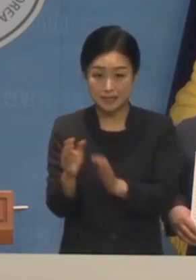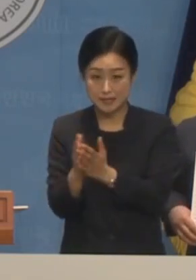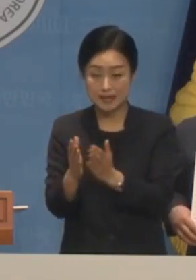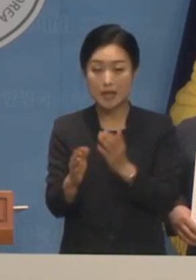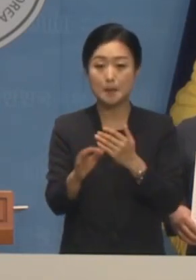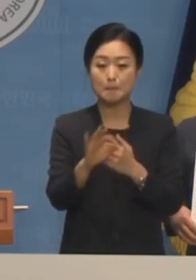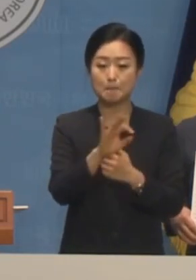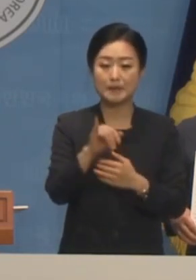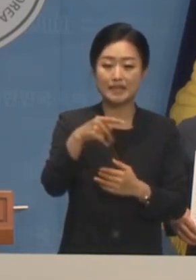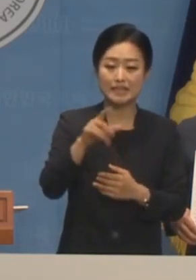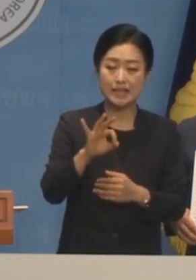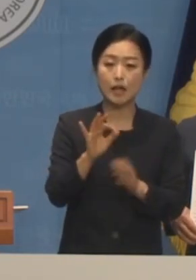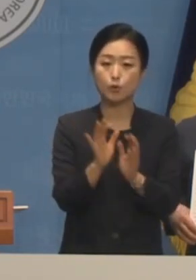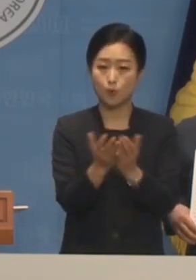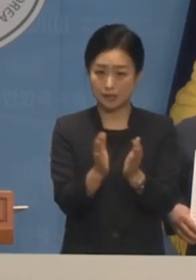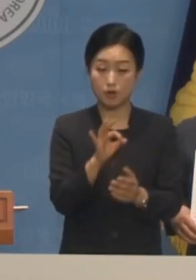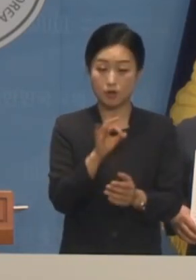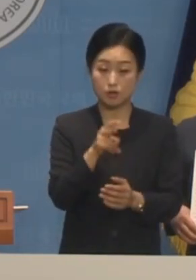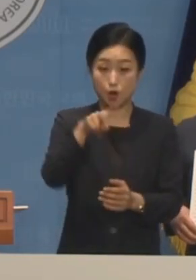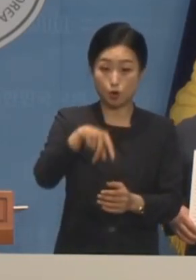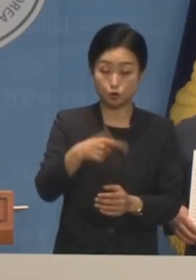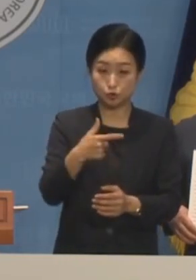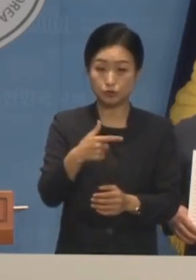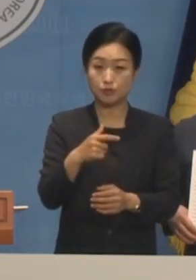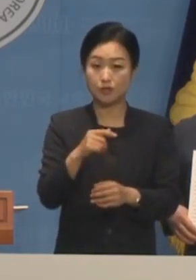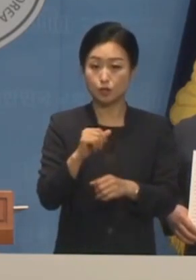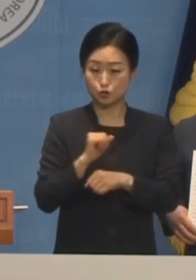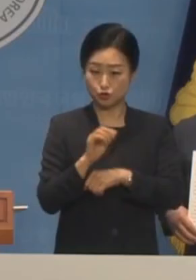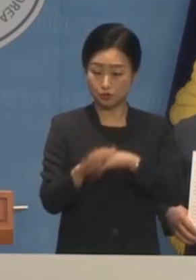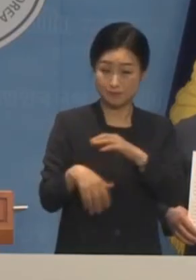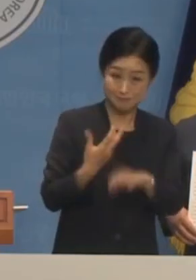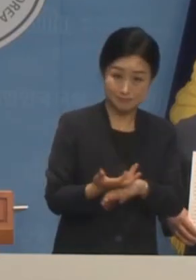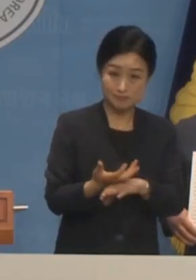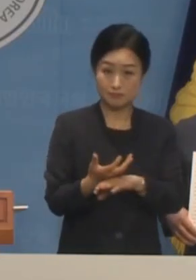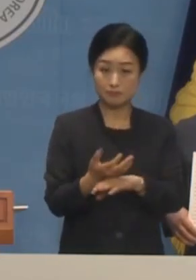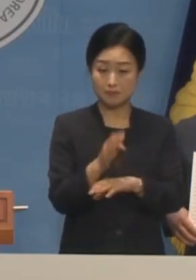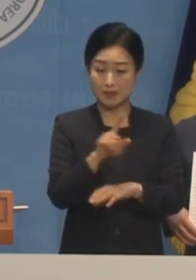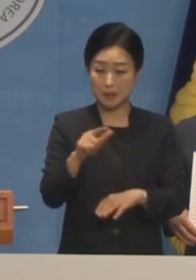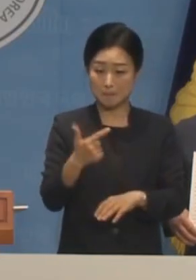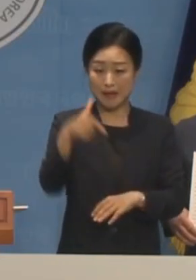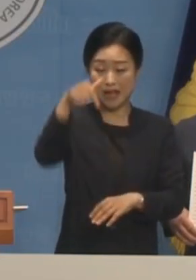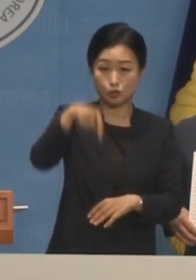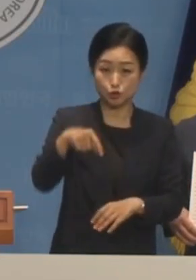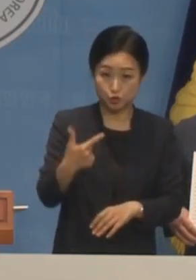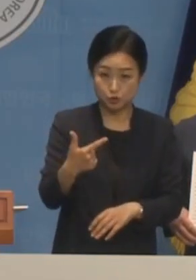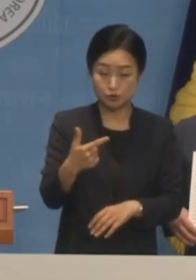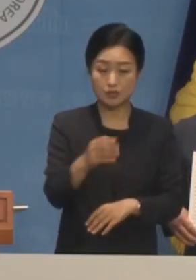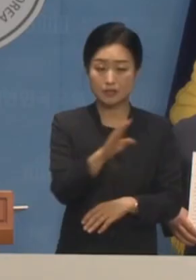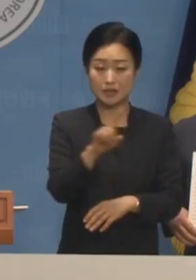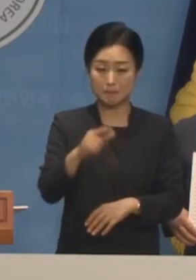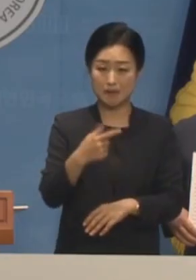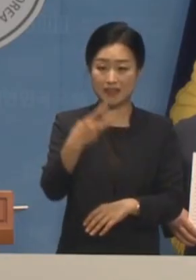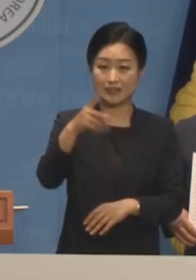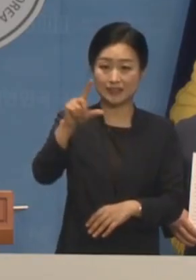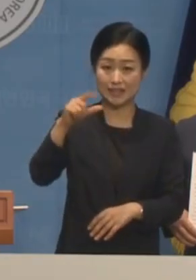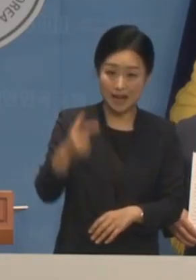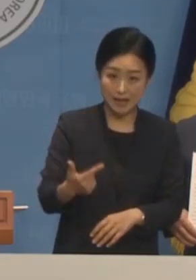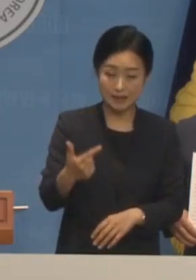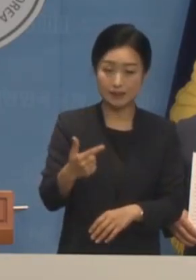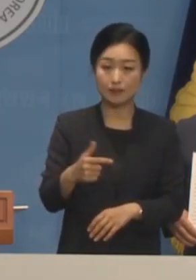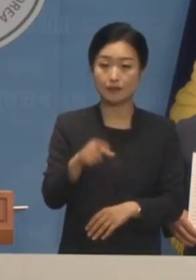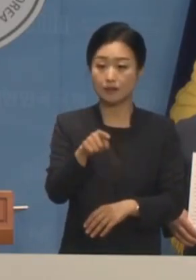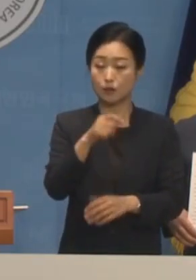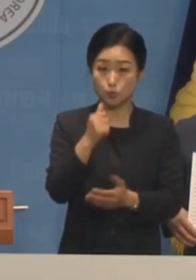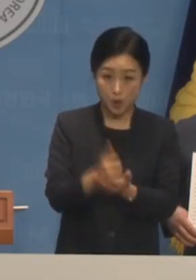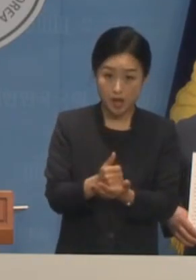교과서에서도 여순 사건을 군 반란 반란 가담자 반란 가담 혐의자